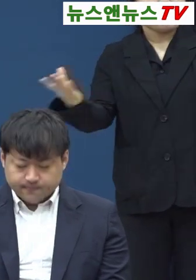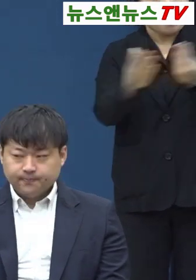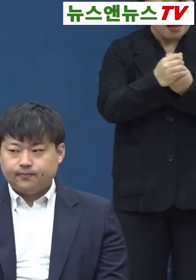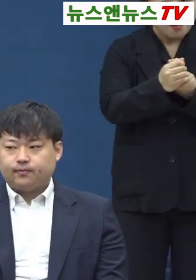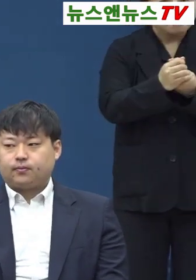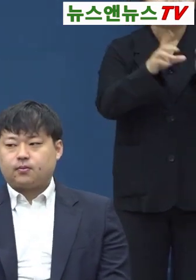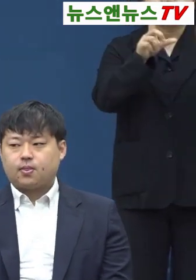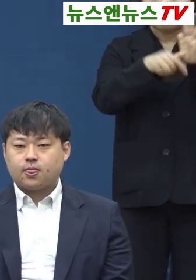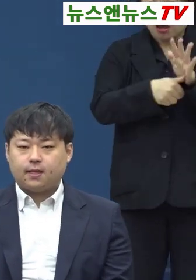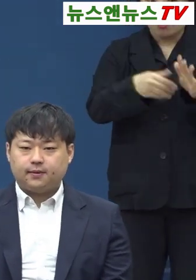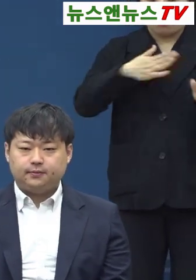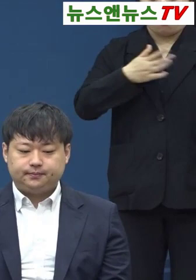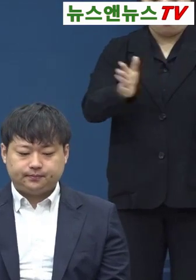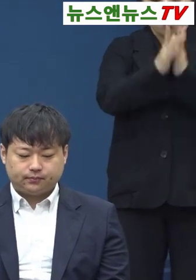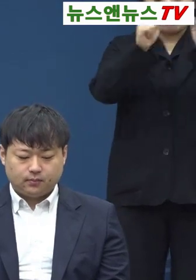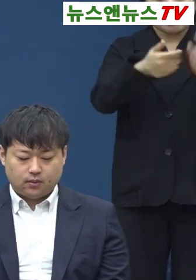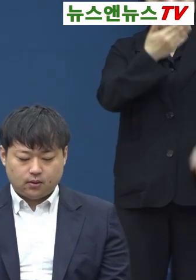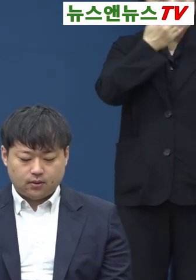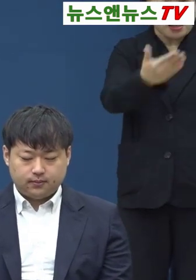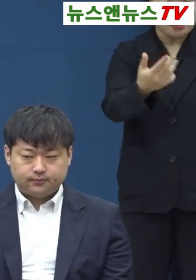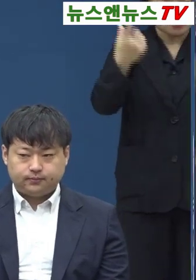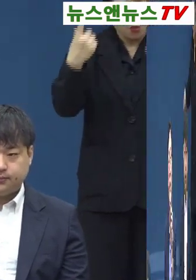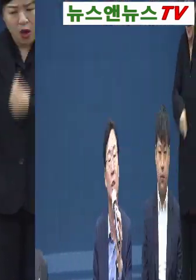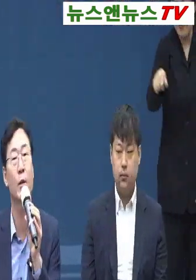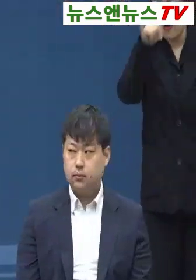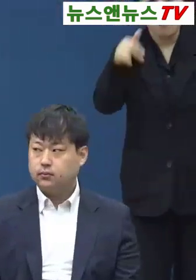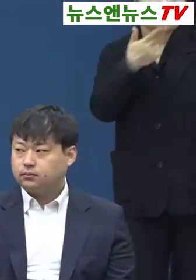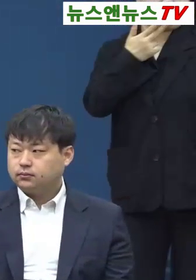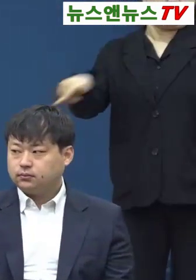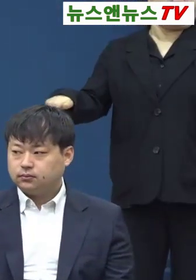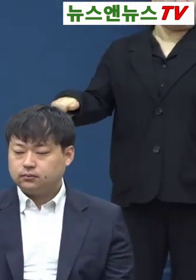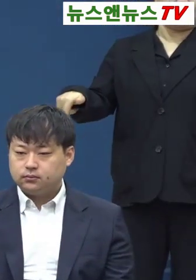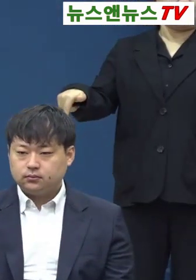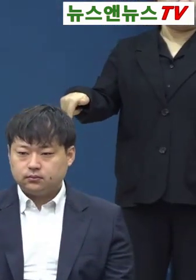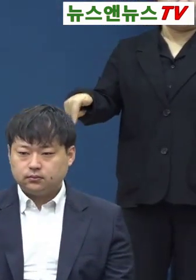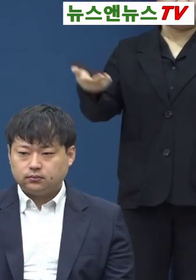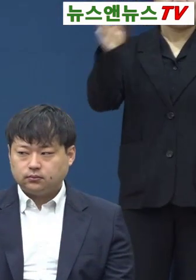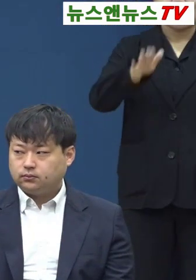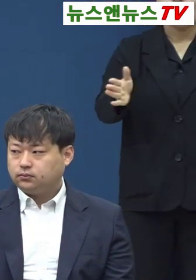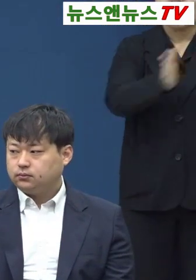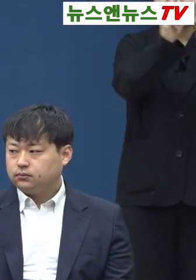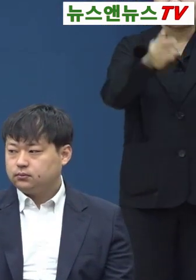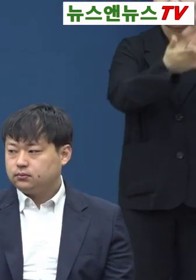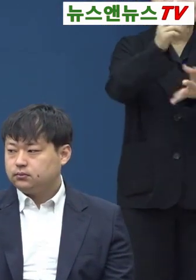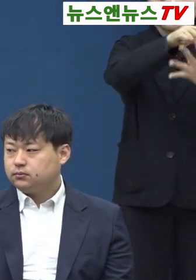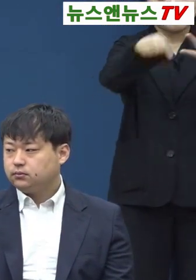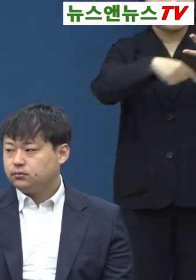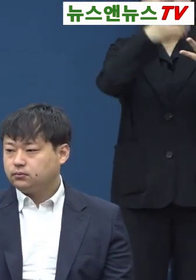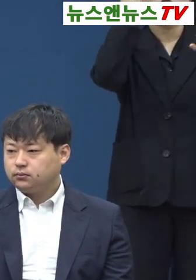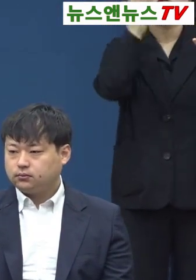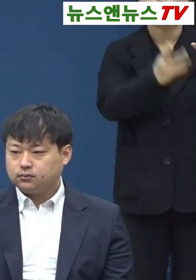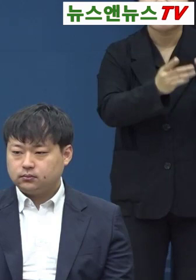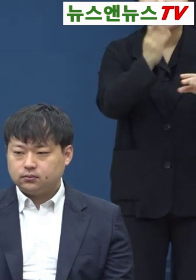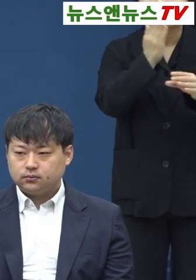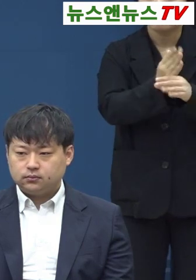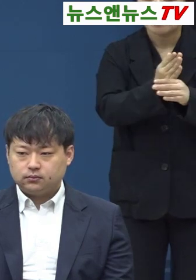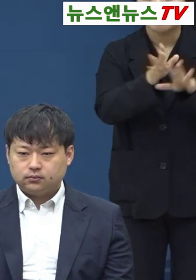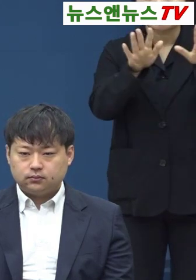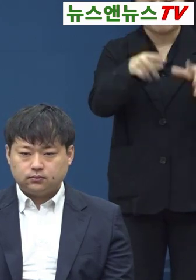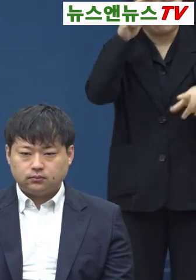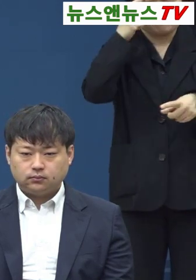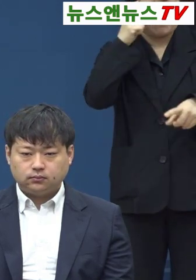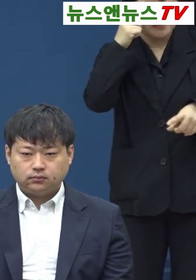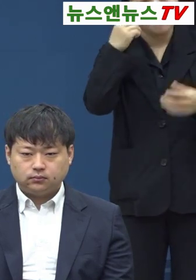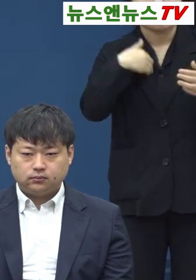감안했을 때 우리 화성시만한 도시가 없다. 그렇지만 우리 화성시에 이런 네 가지 요소 중에서 우리가 지금 신경 쓰고 있는